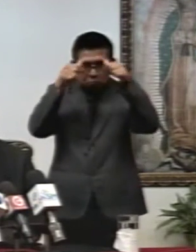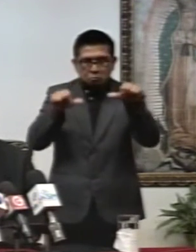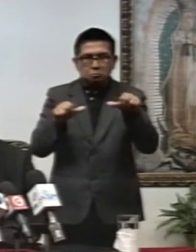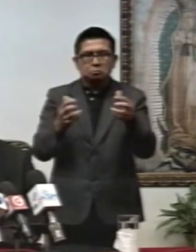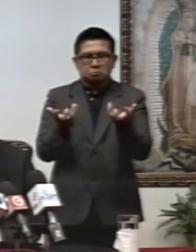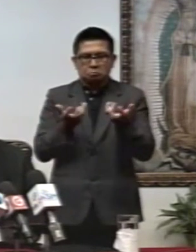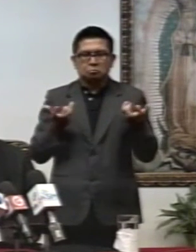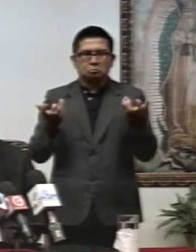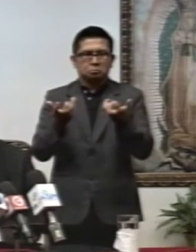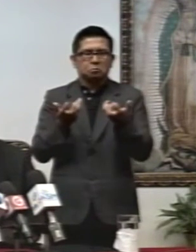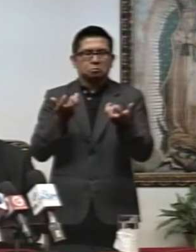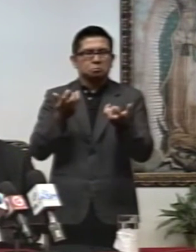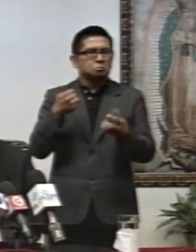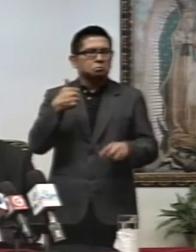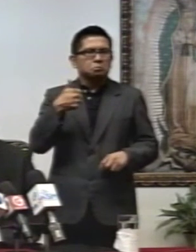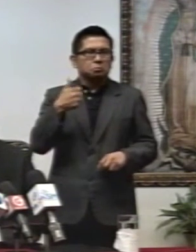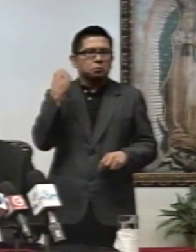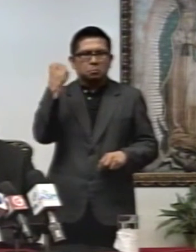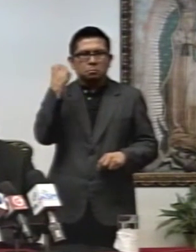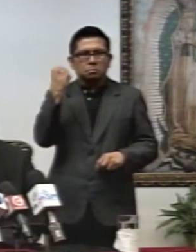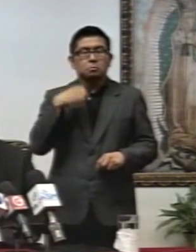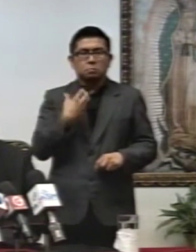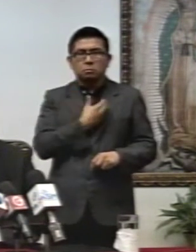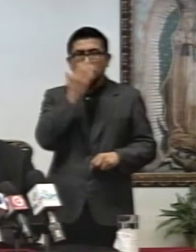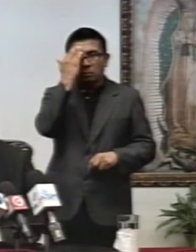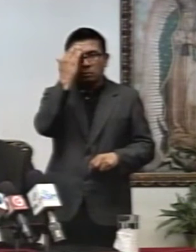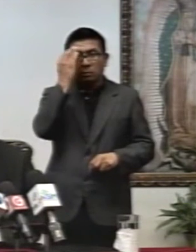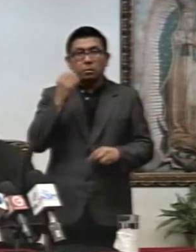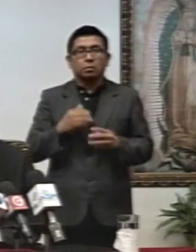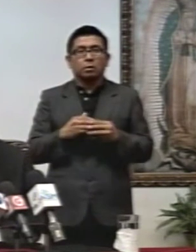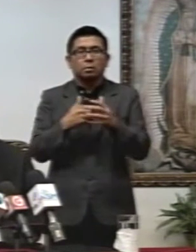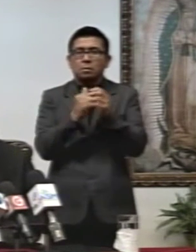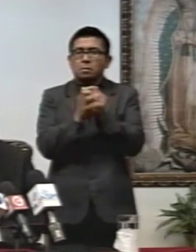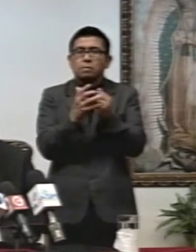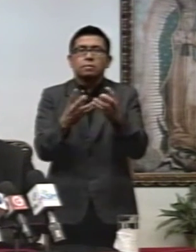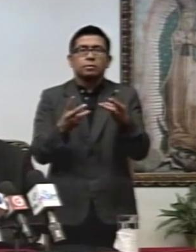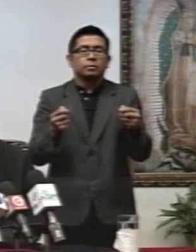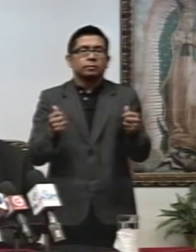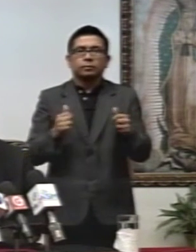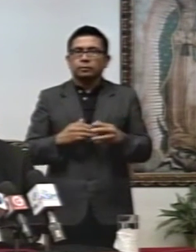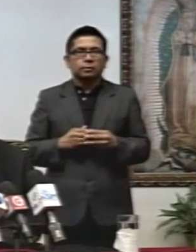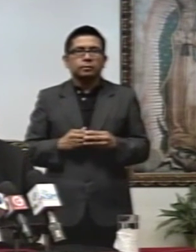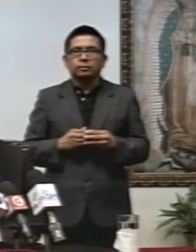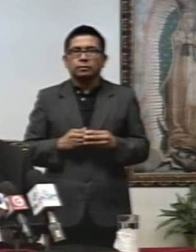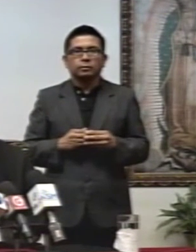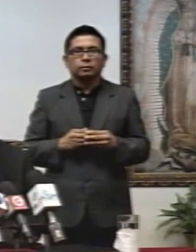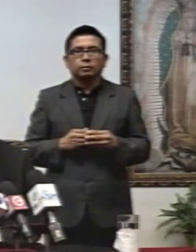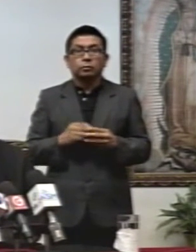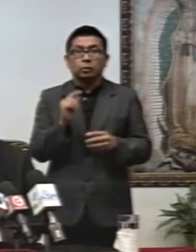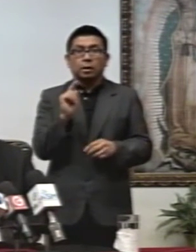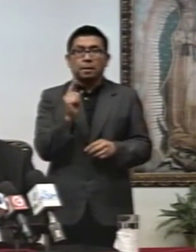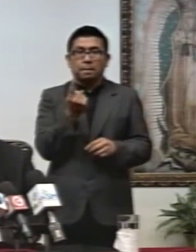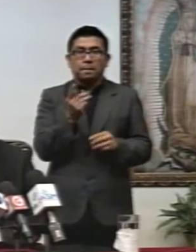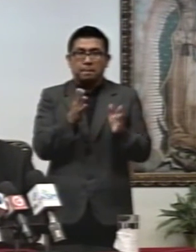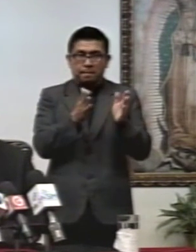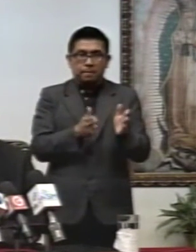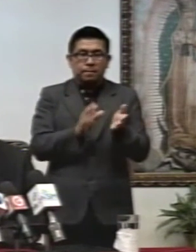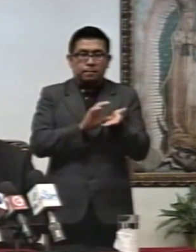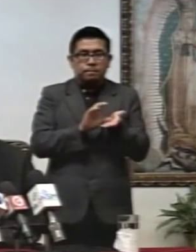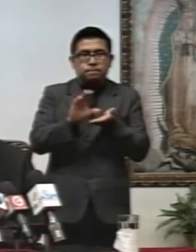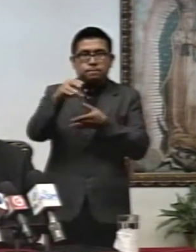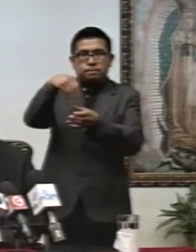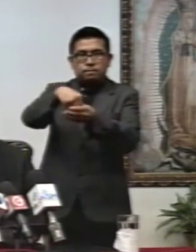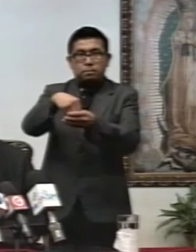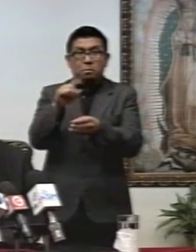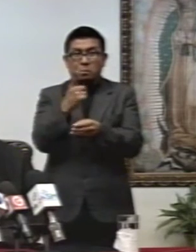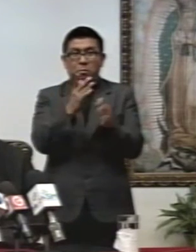precedente. Entendemos que no está resuelto todo, que es un primer desembolso, digamos, la